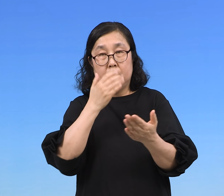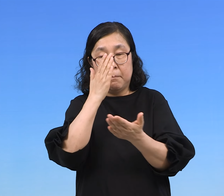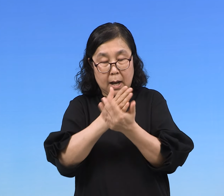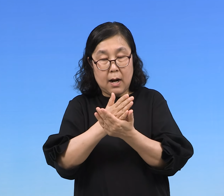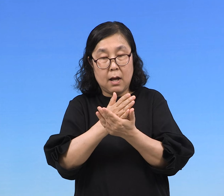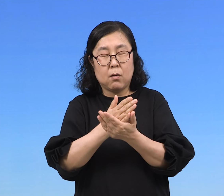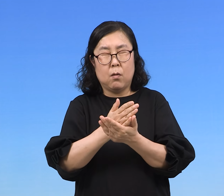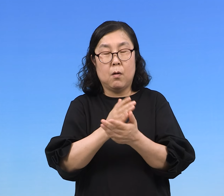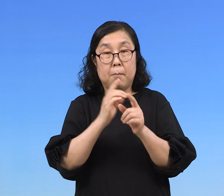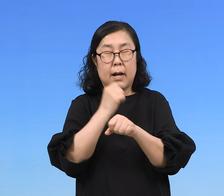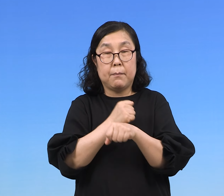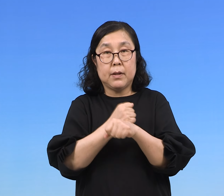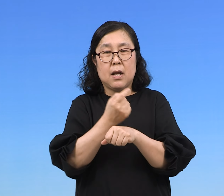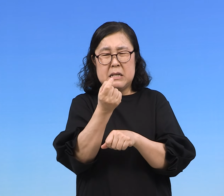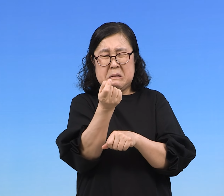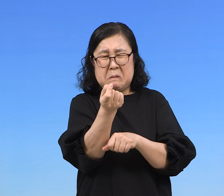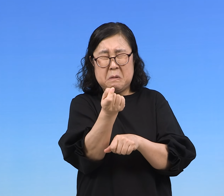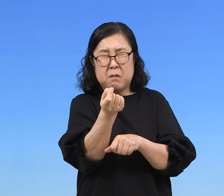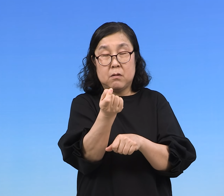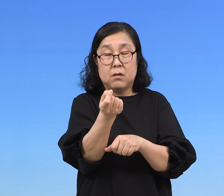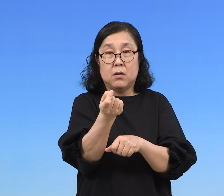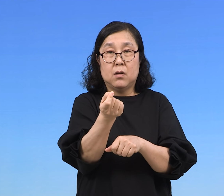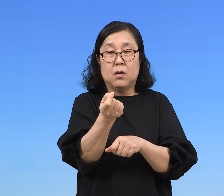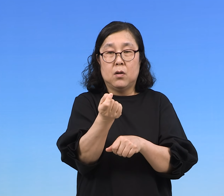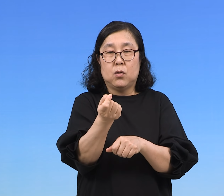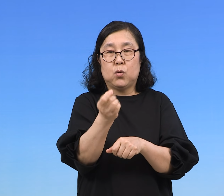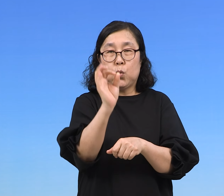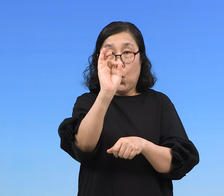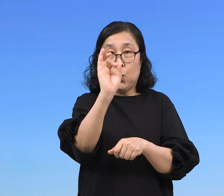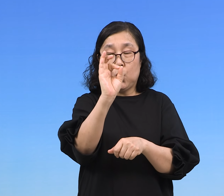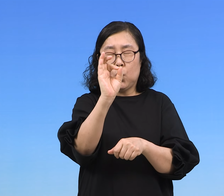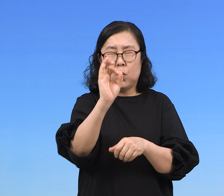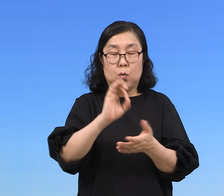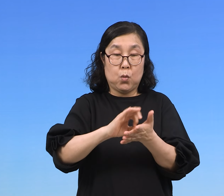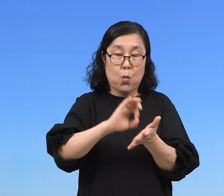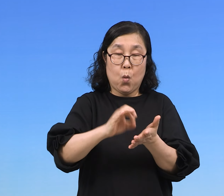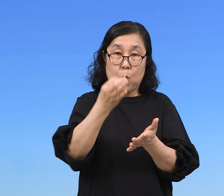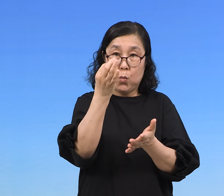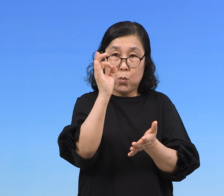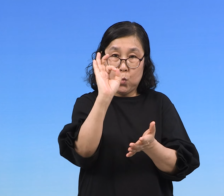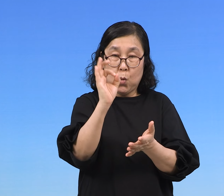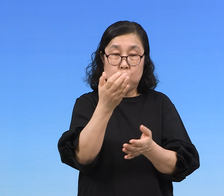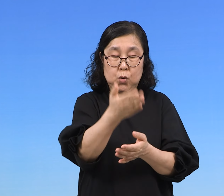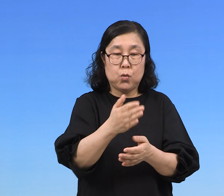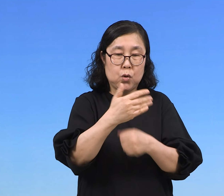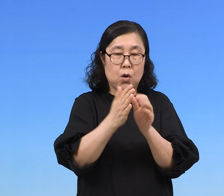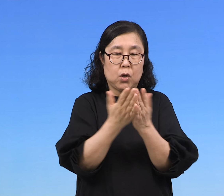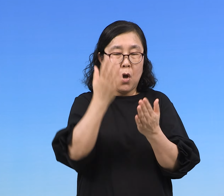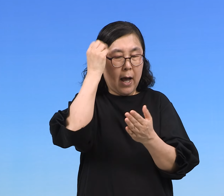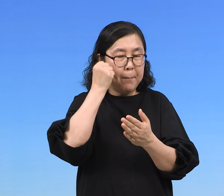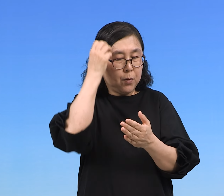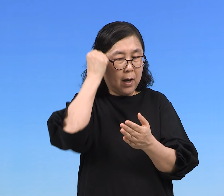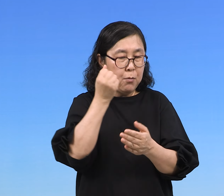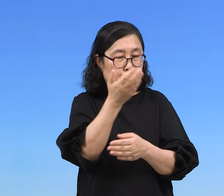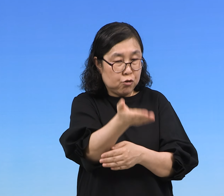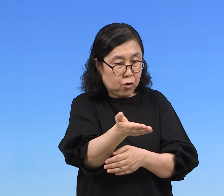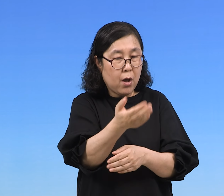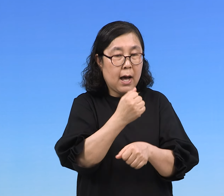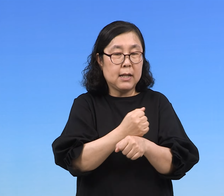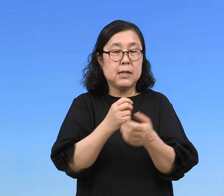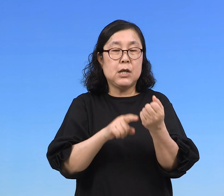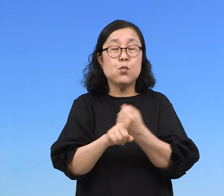그 쥐꼬리만한 그 용돈 하루에 뭐 얼마씩 몇 원씩 지어주시면서도 성경 한 절씩 암송해야 줄 거야.